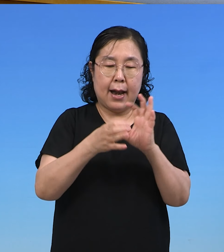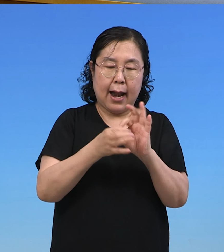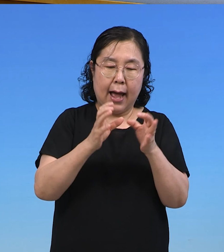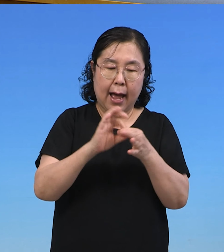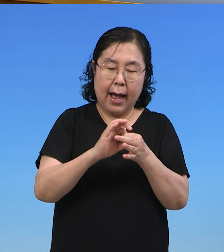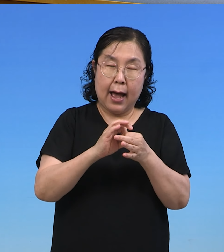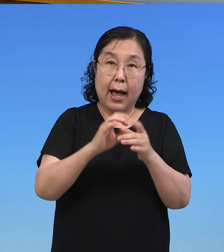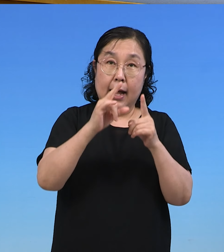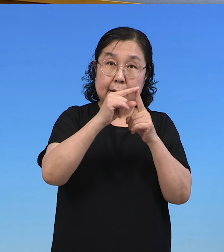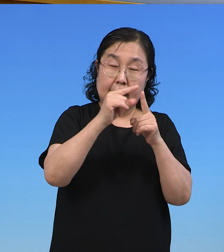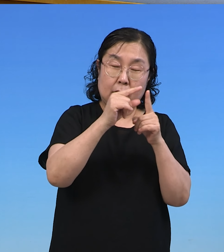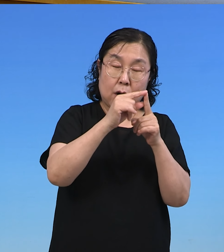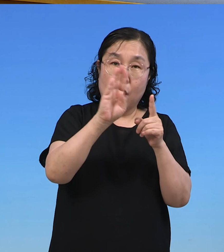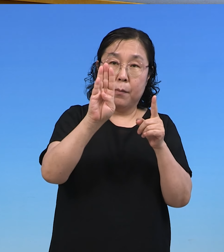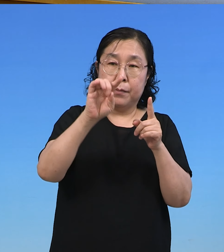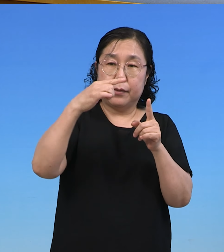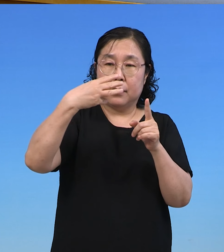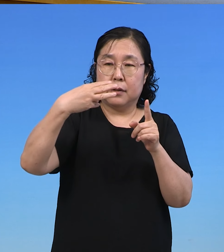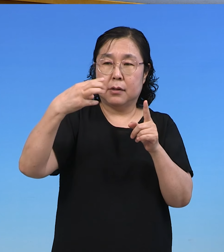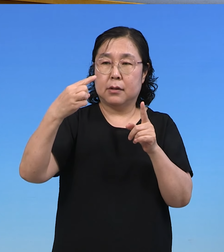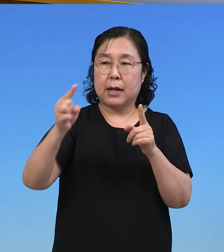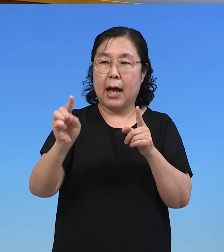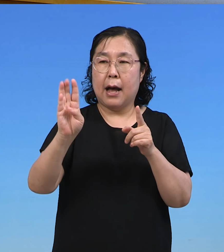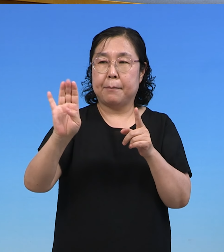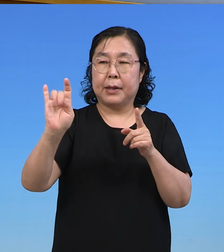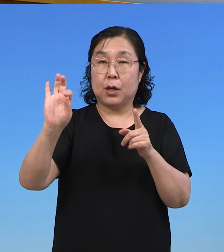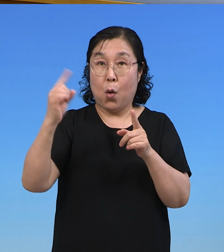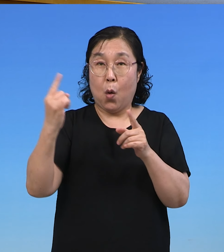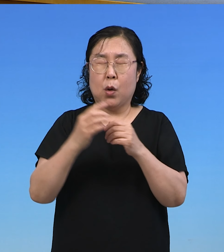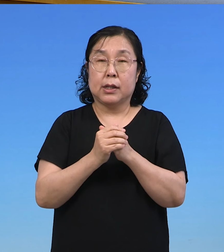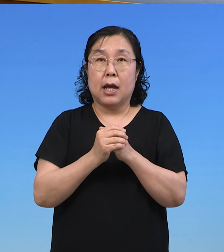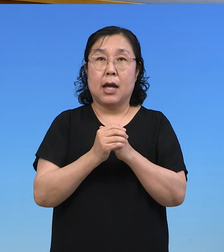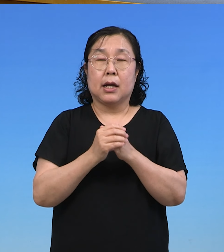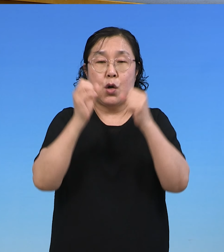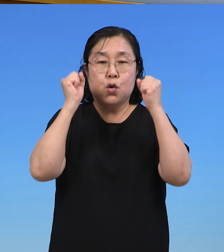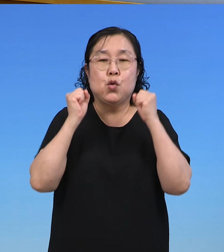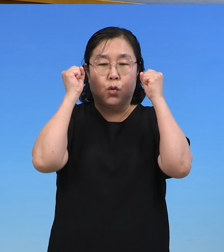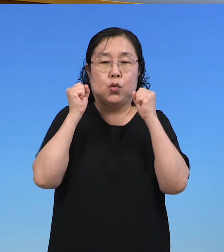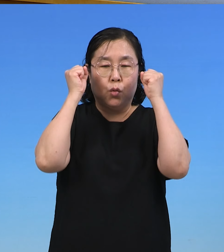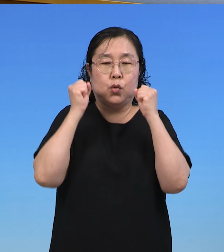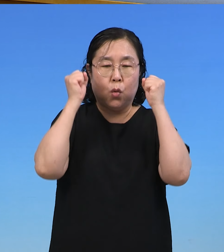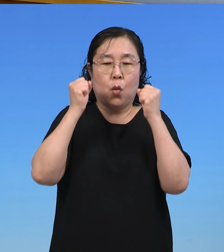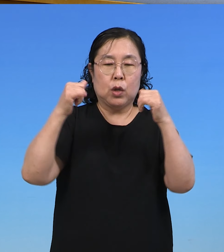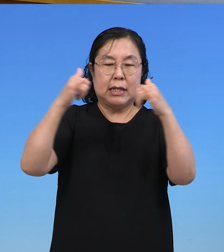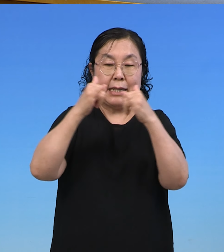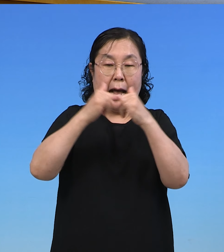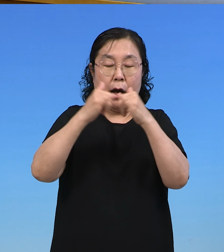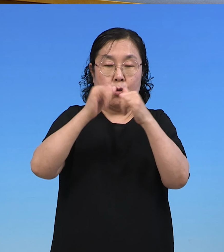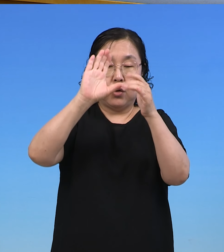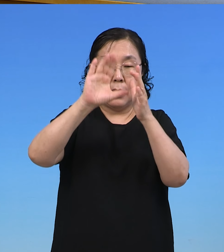단어예요. 브라피오라는 이 단어는 그 당시에 그 운동 경기 때 사용되던